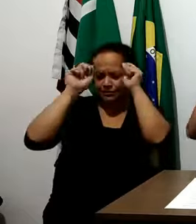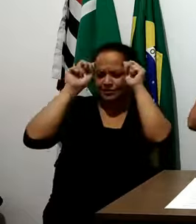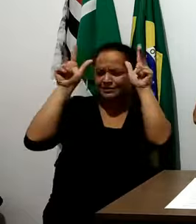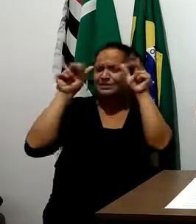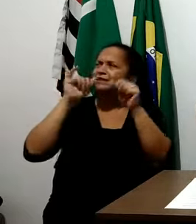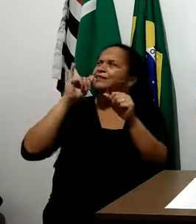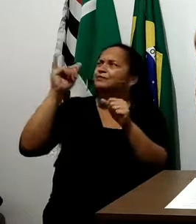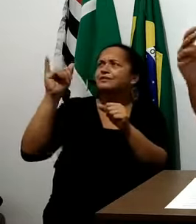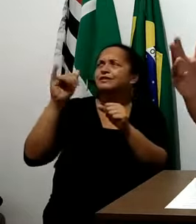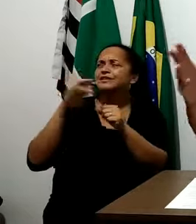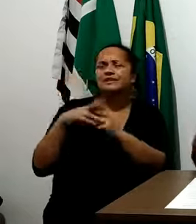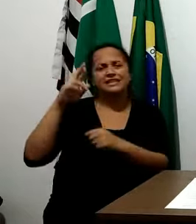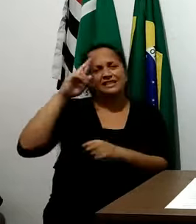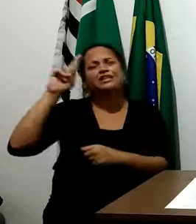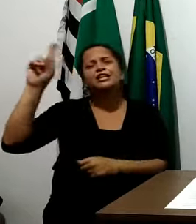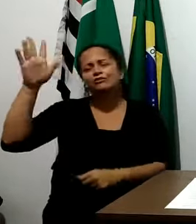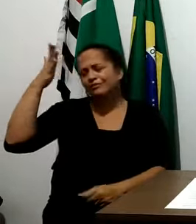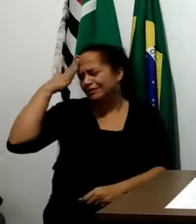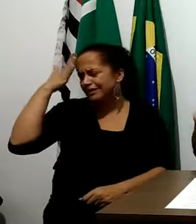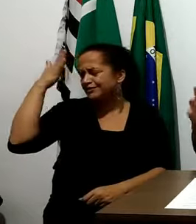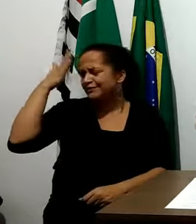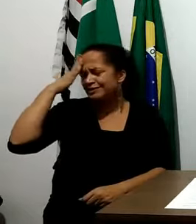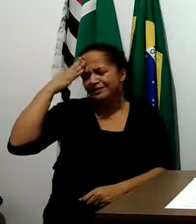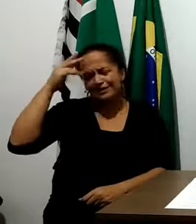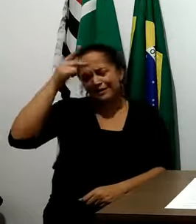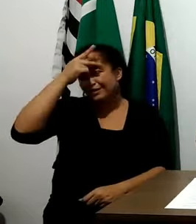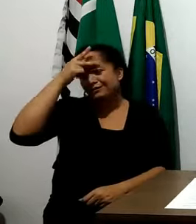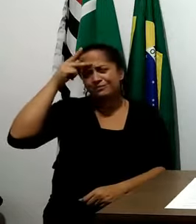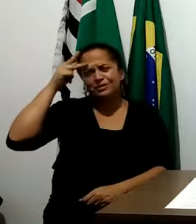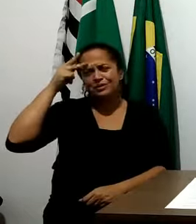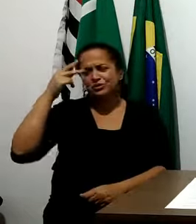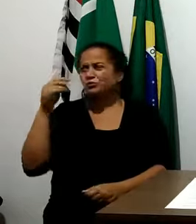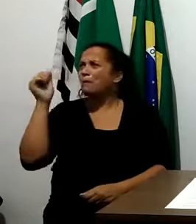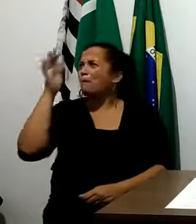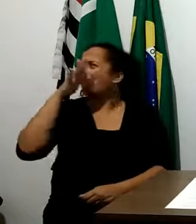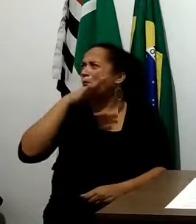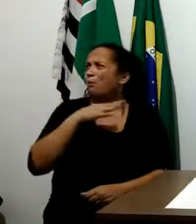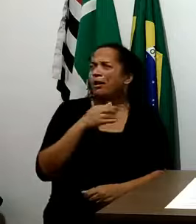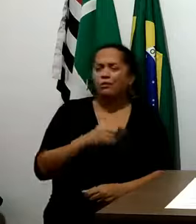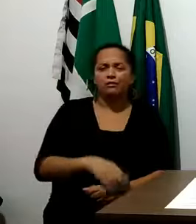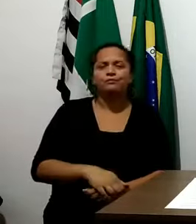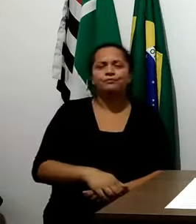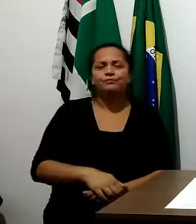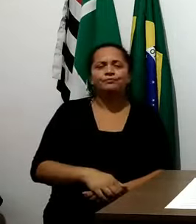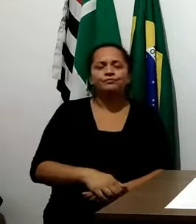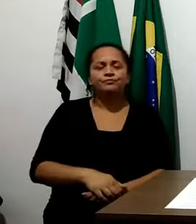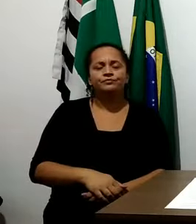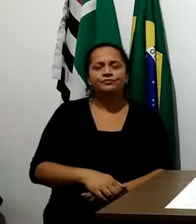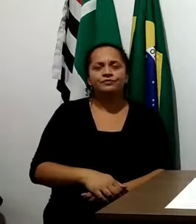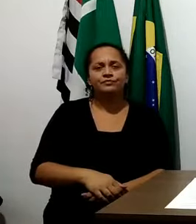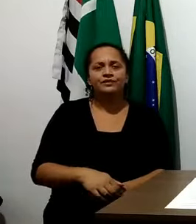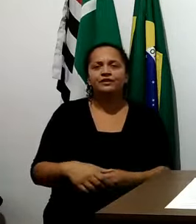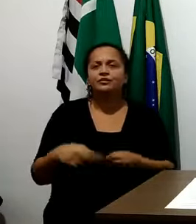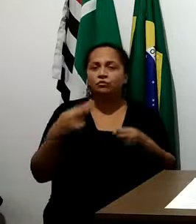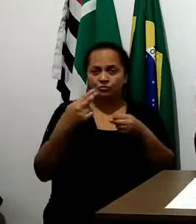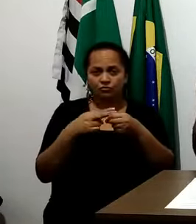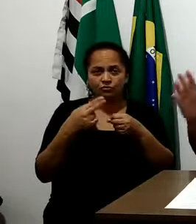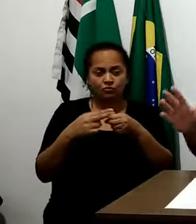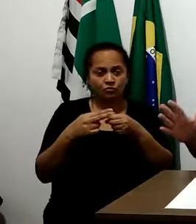que o povo está contaminado. Eu sei que no versículo 11 o Senhor fala assim, no versículo 11 de Números o Senhor fala